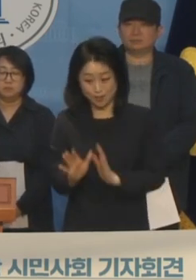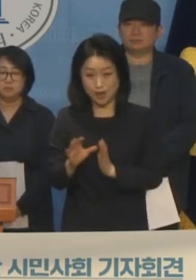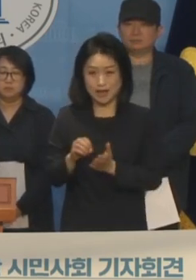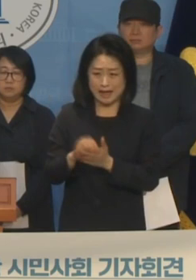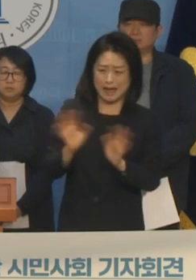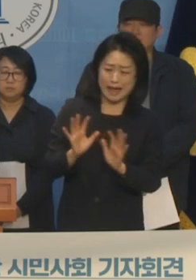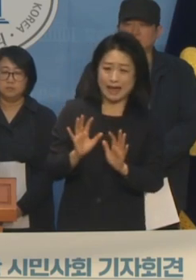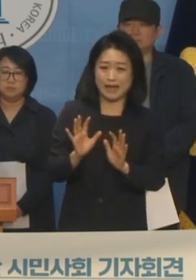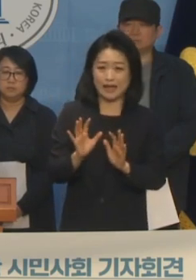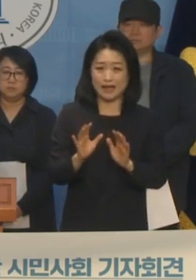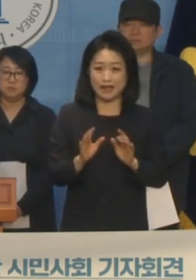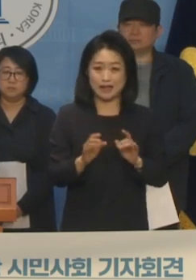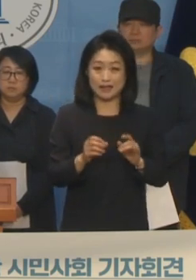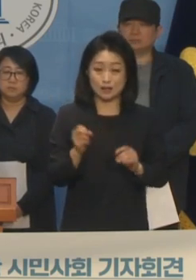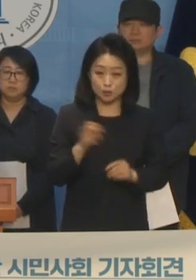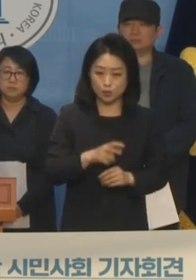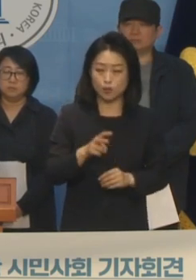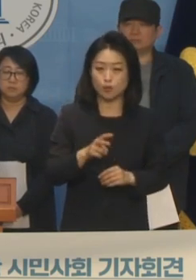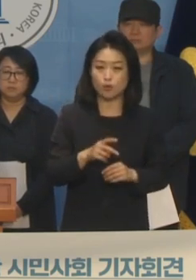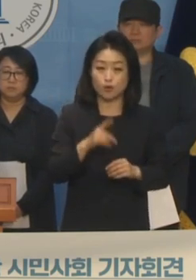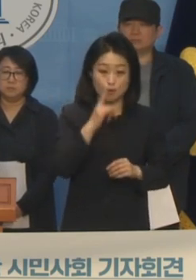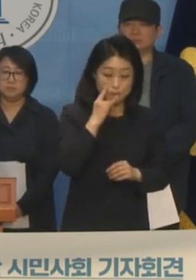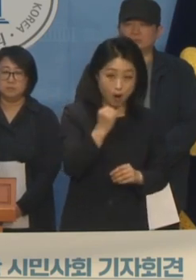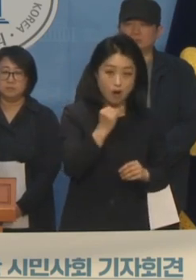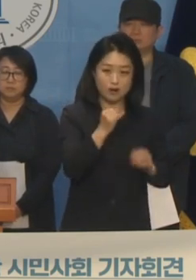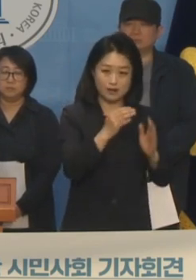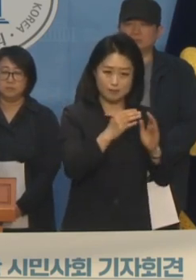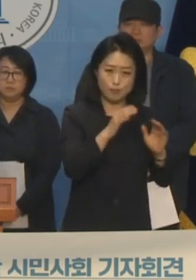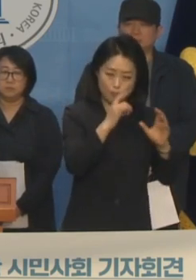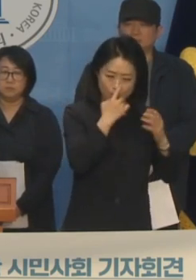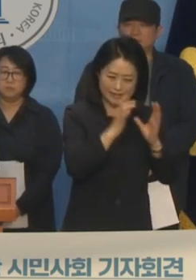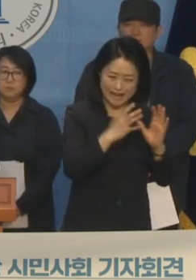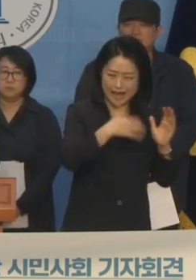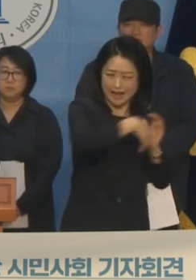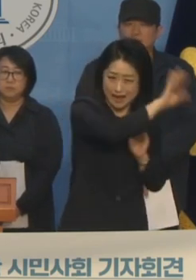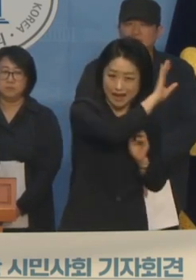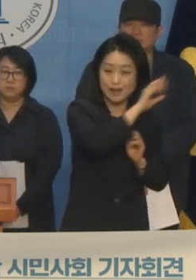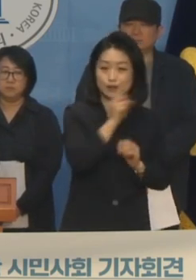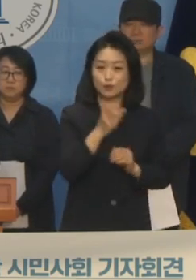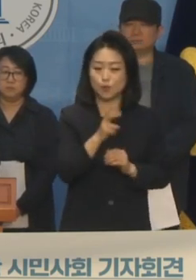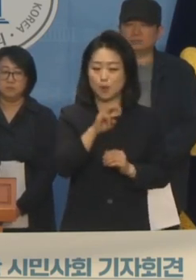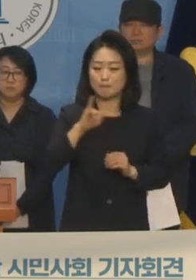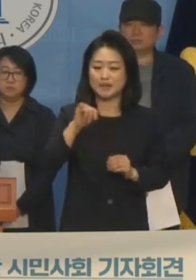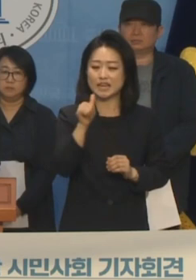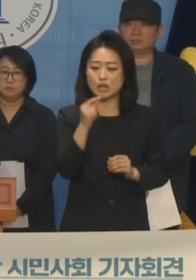등록되기 이전에 친모가 귀화하는 경우 미혼모의 자녀 등